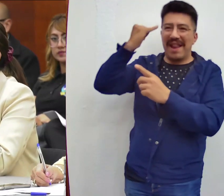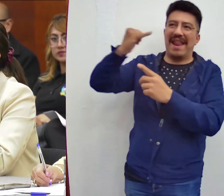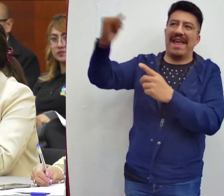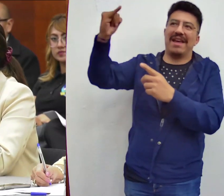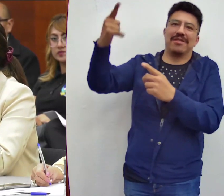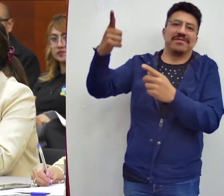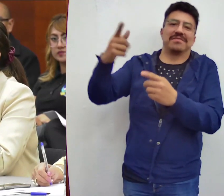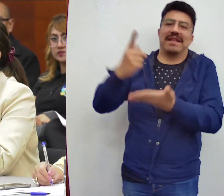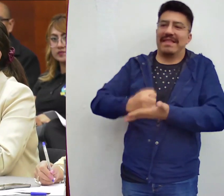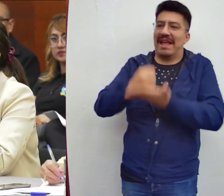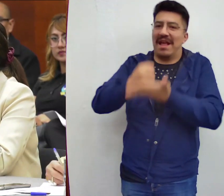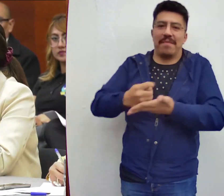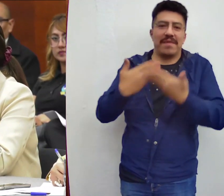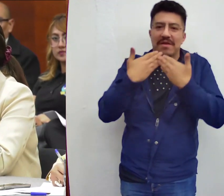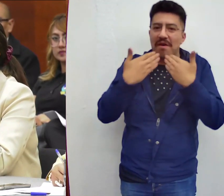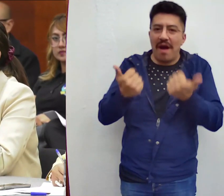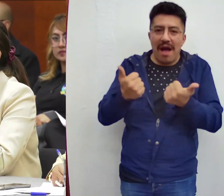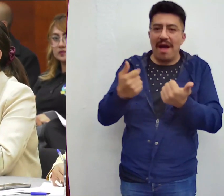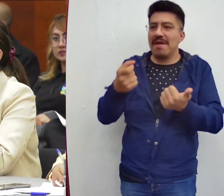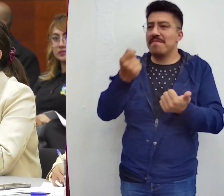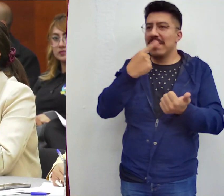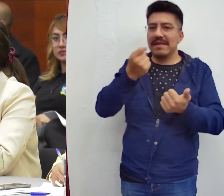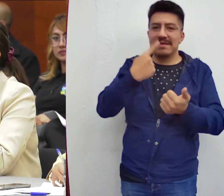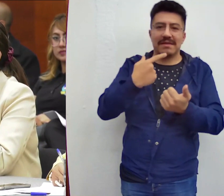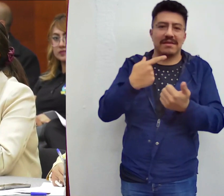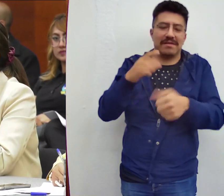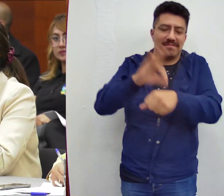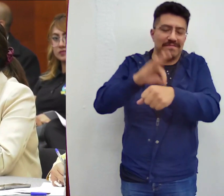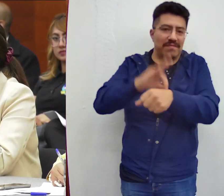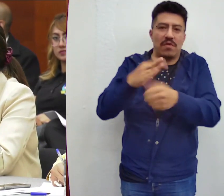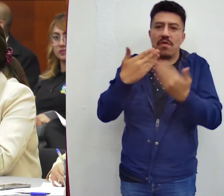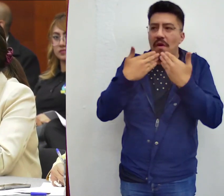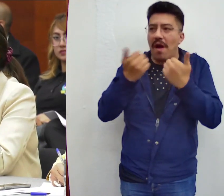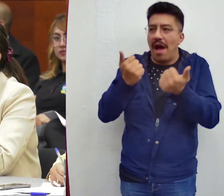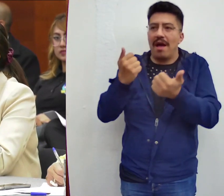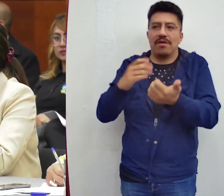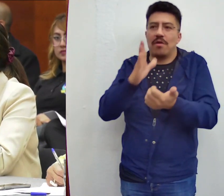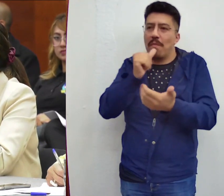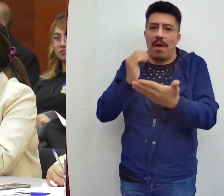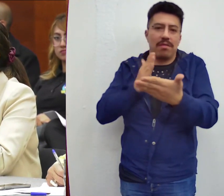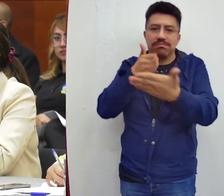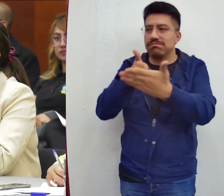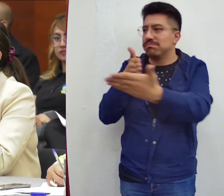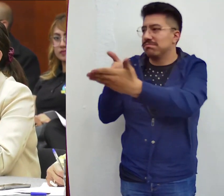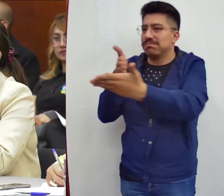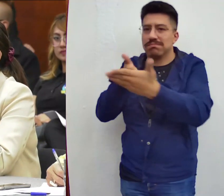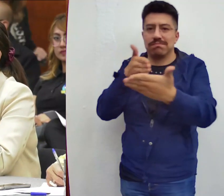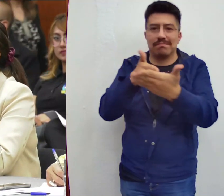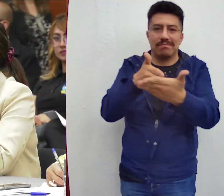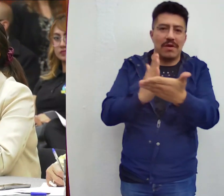servicios terapéuticos, no hay medicamentos y no puede accesar a ningún lugar para